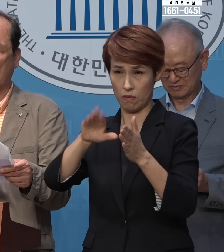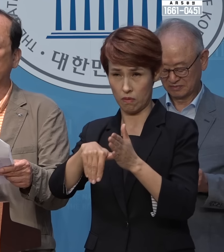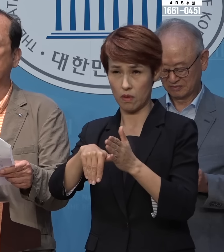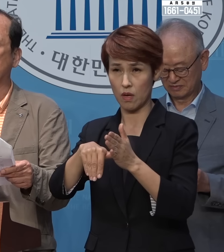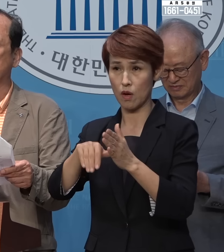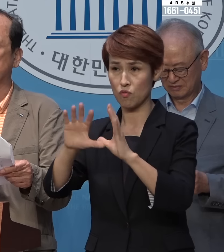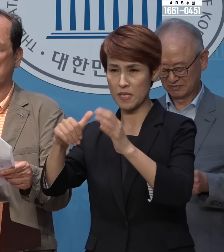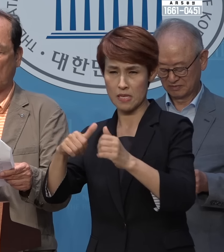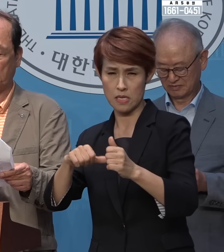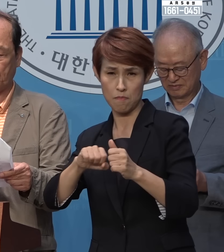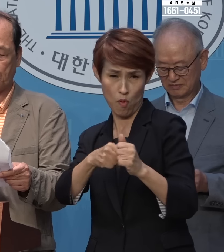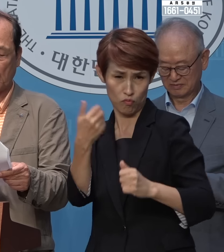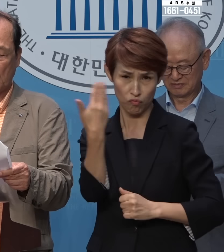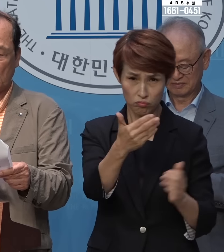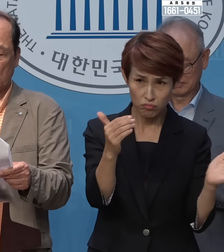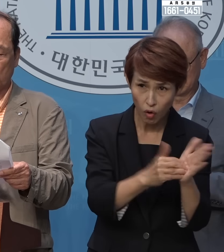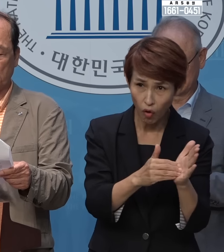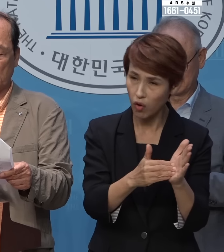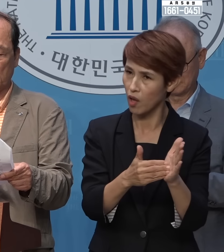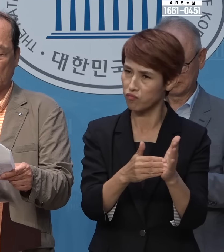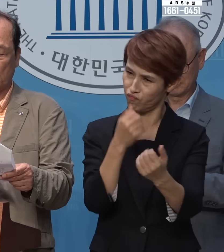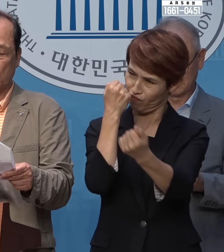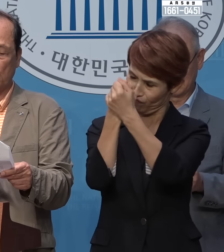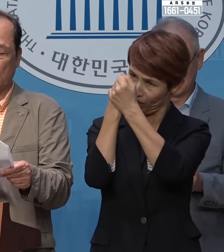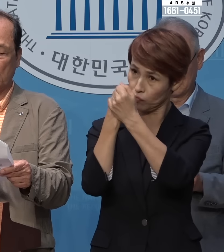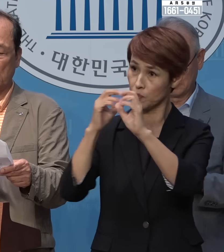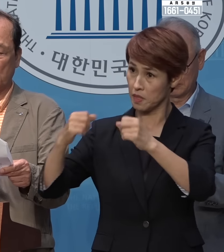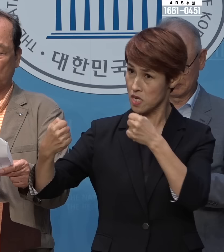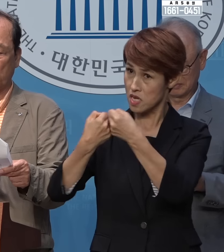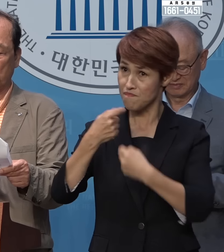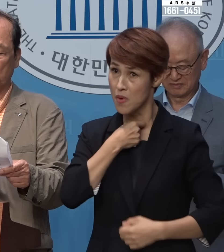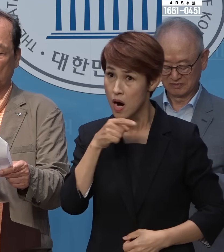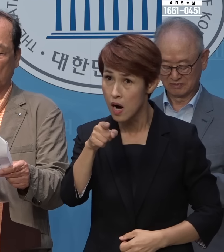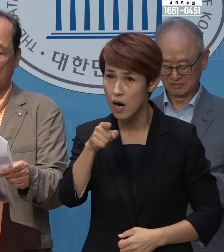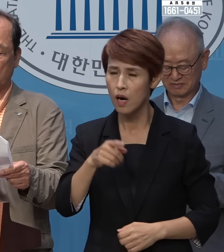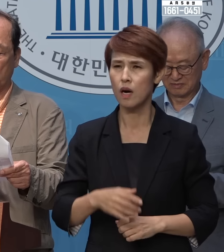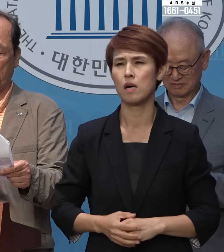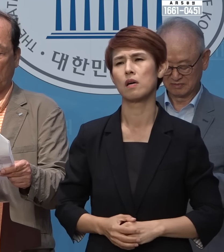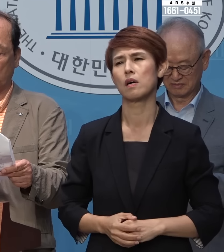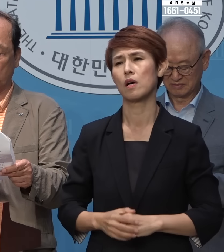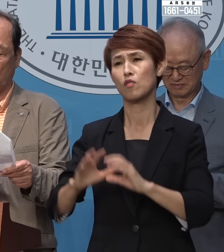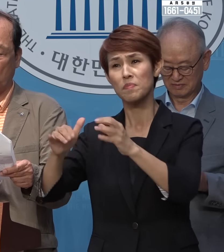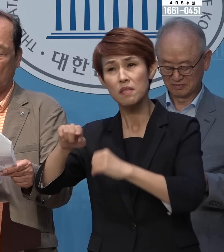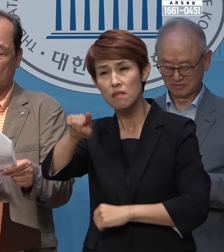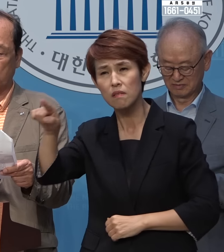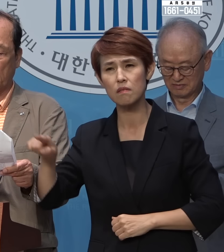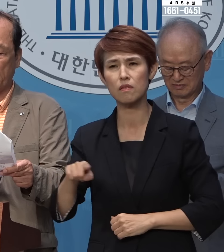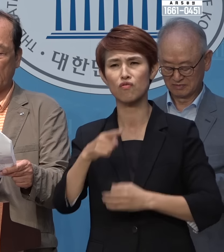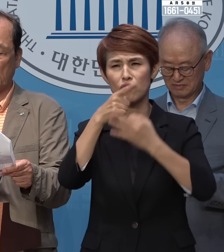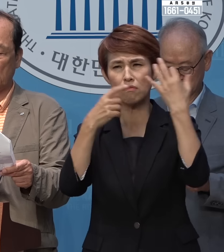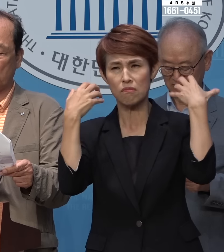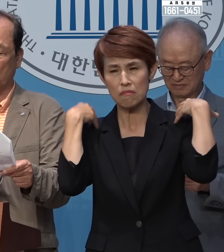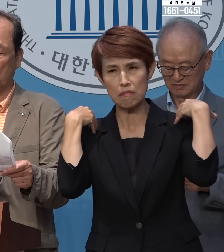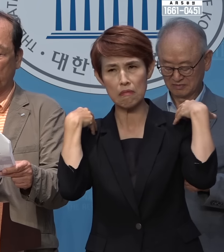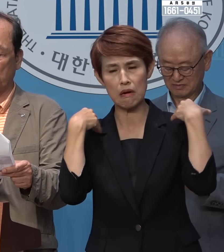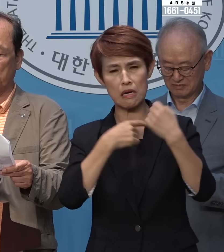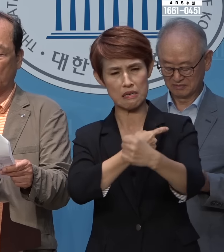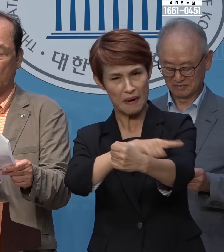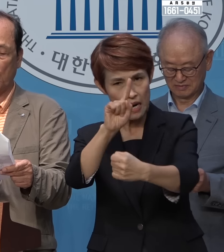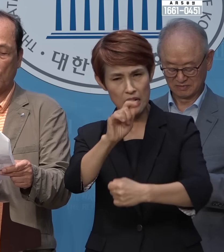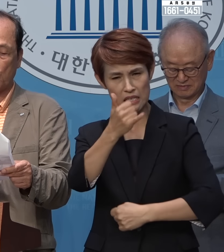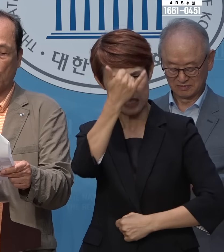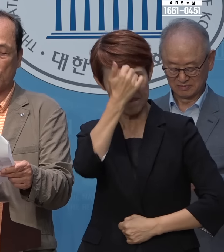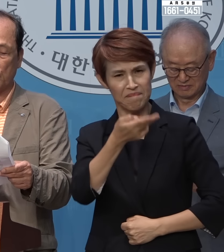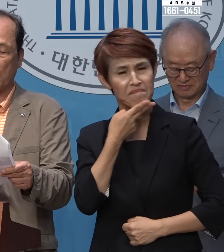국민과 싸우려 하고 있습니다. 국민들은 윤석열 정권의 무능, 부패, 무도, 무법에 대한 경고의